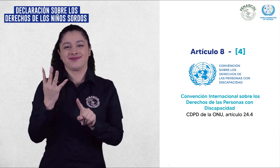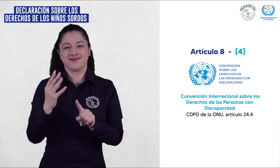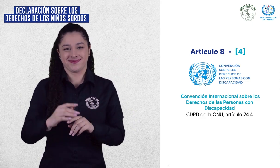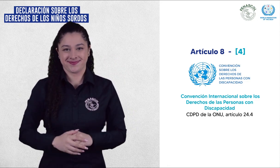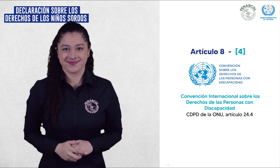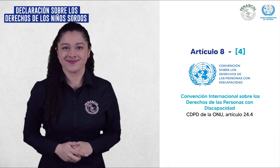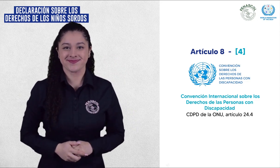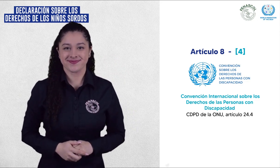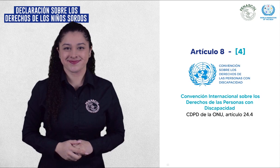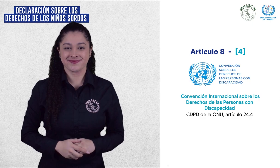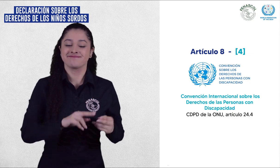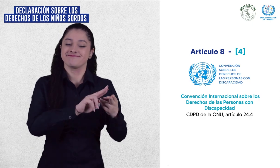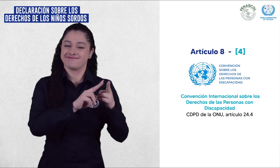ONU.